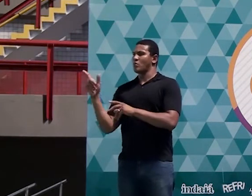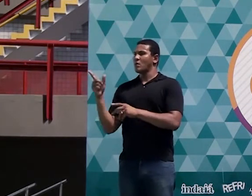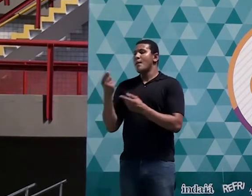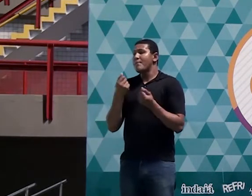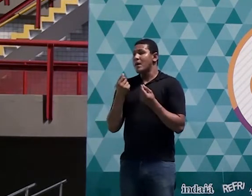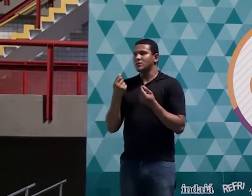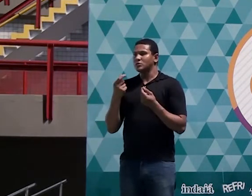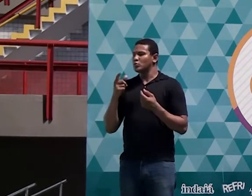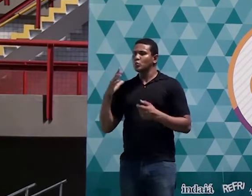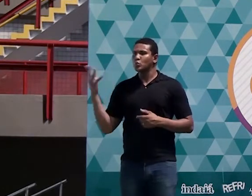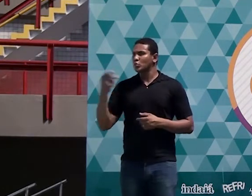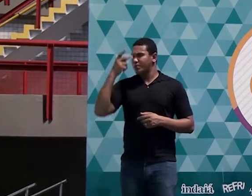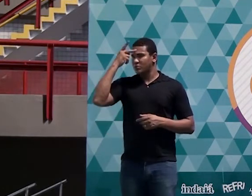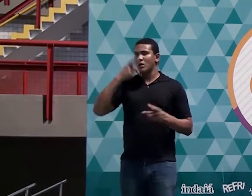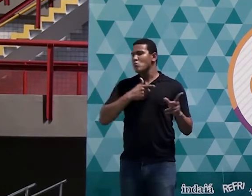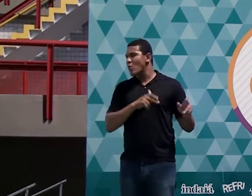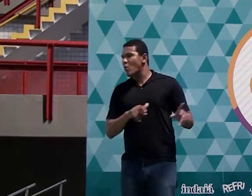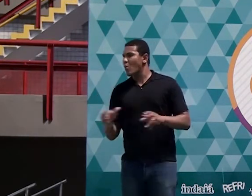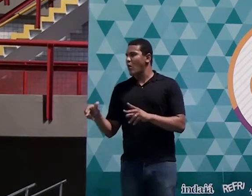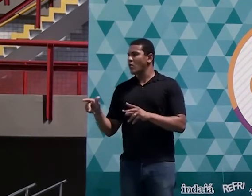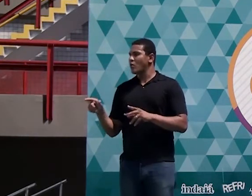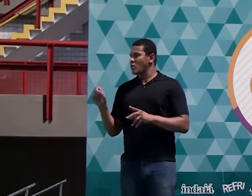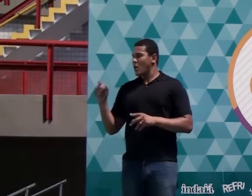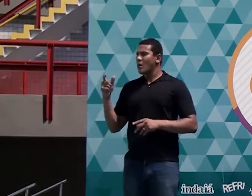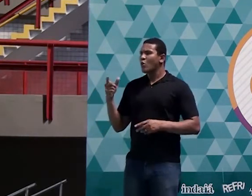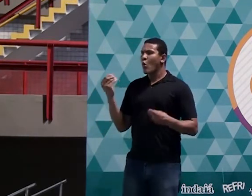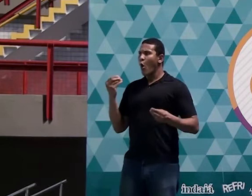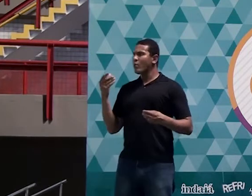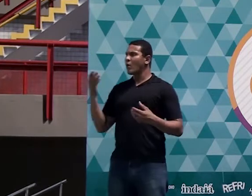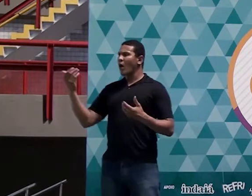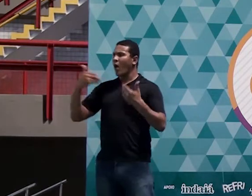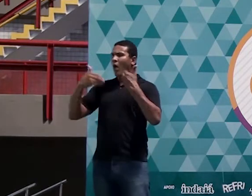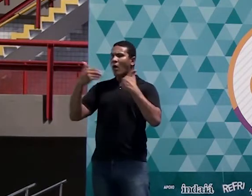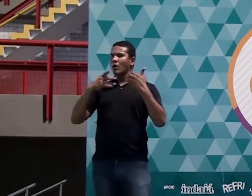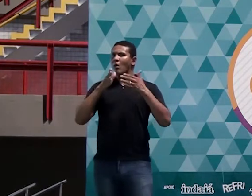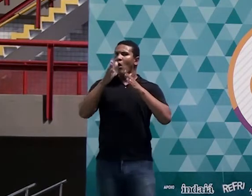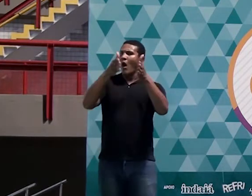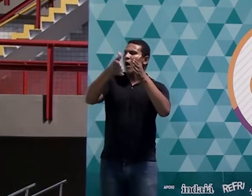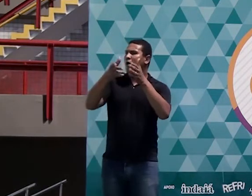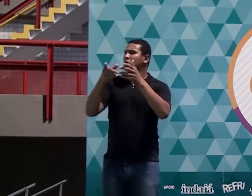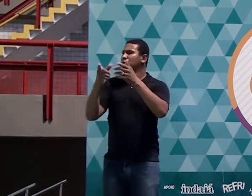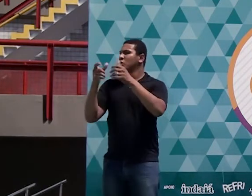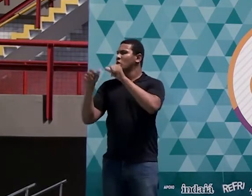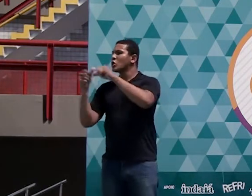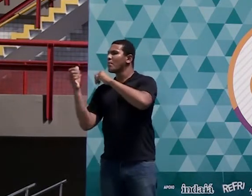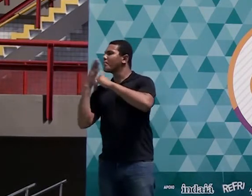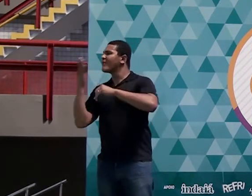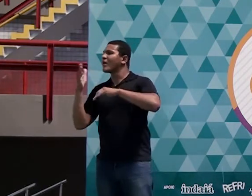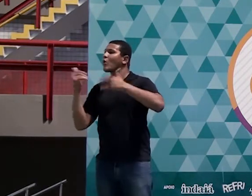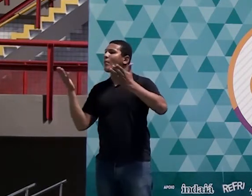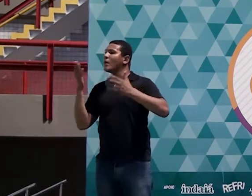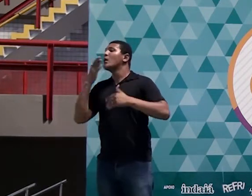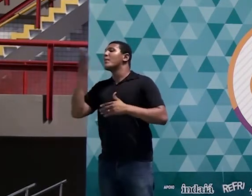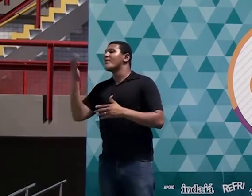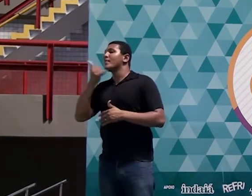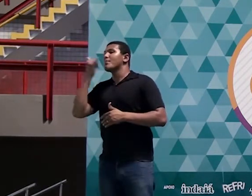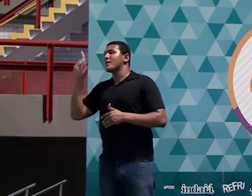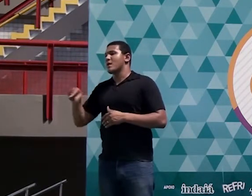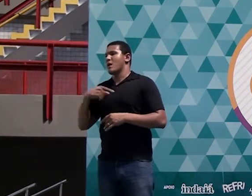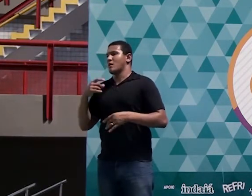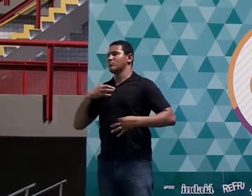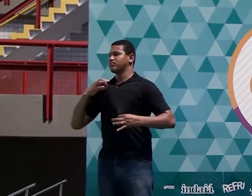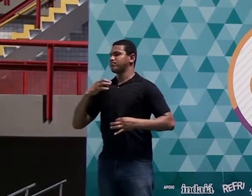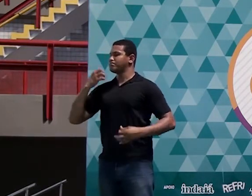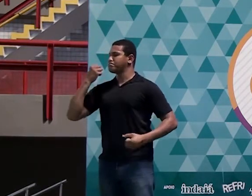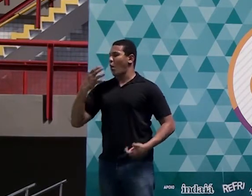o cliente é a qualidade do produto. Algumas cidades vão se especializar em um tipo